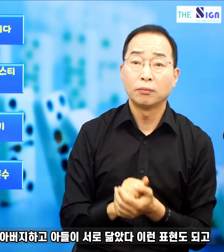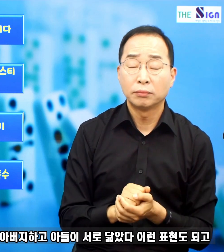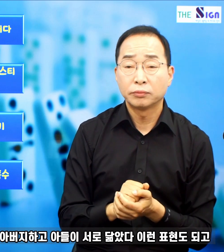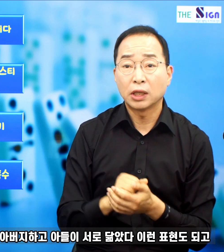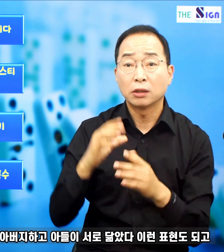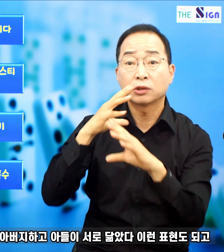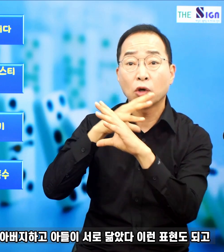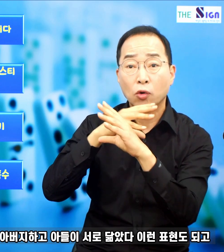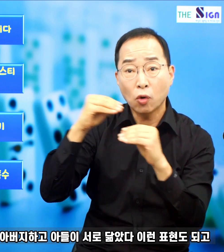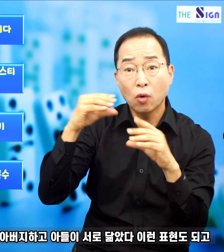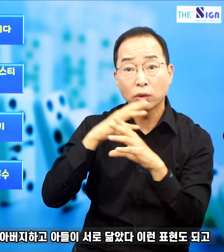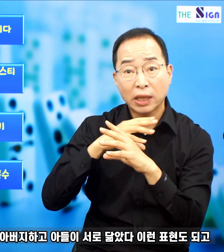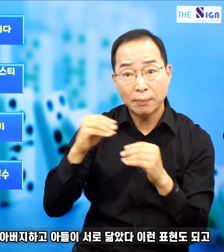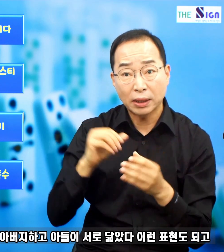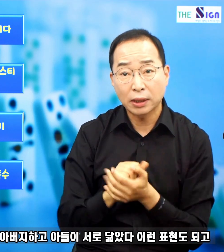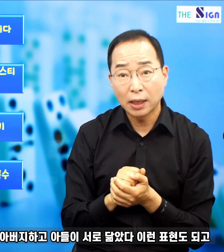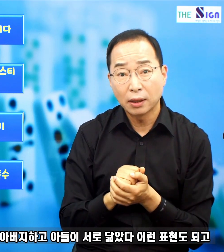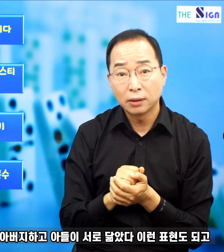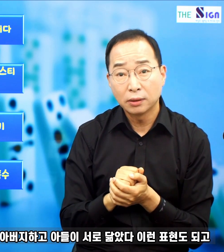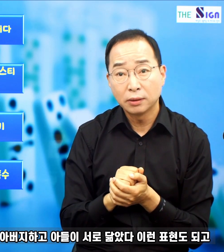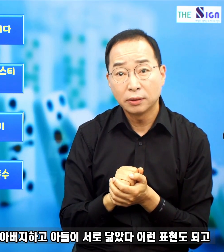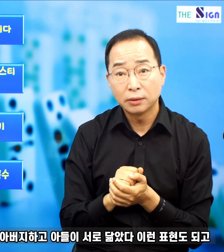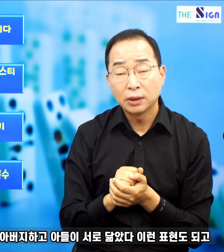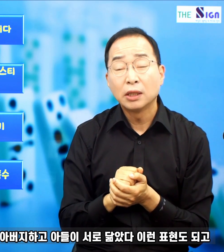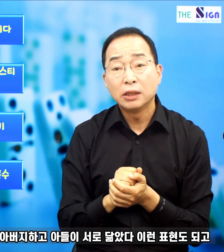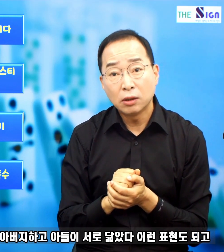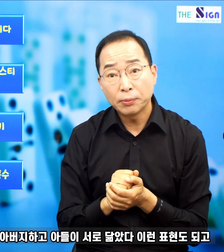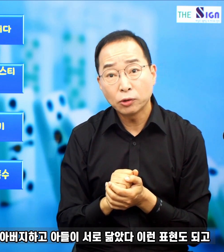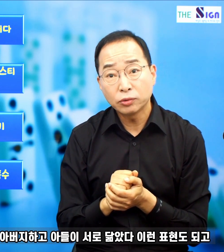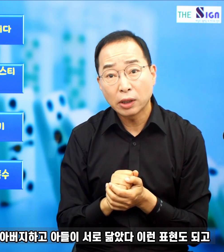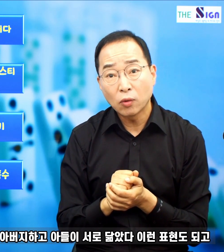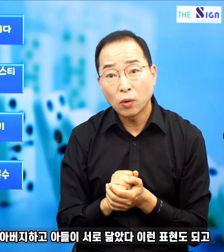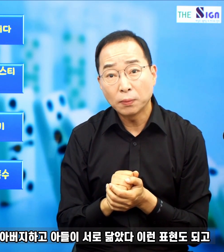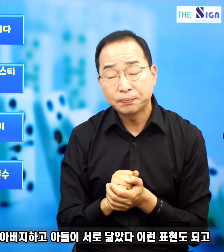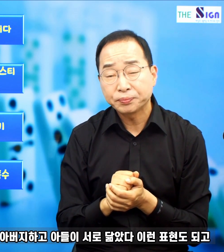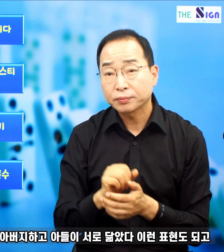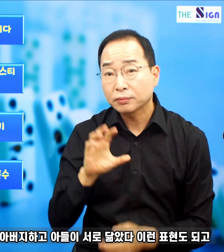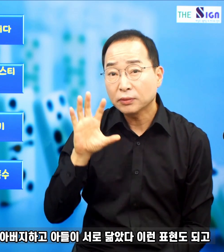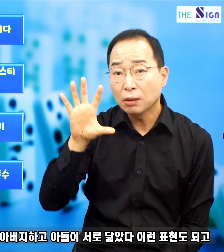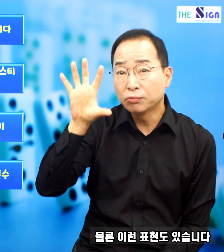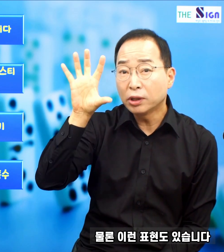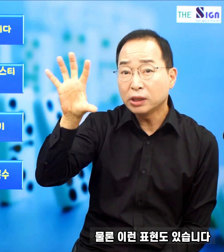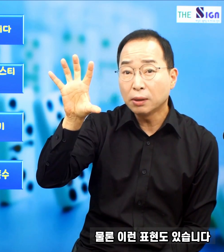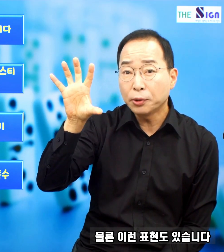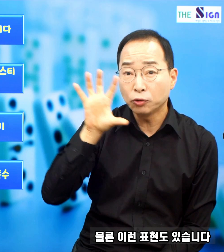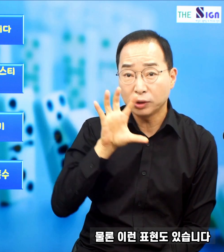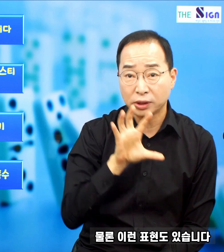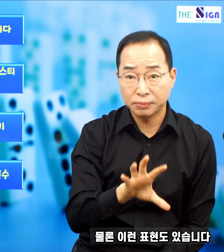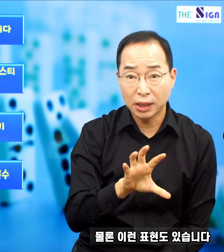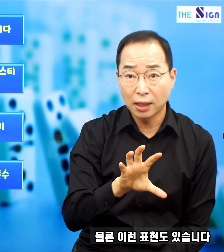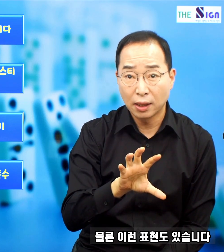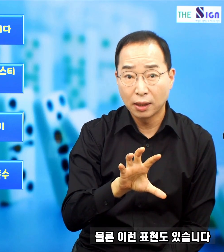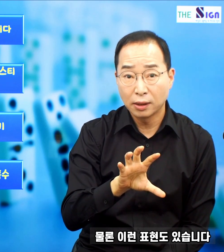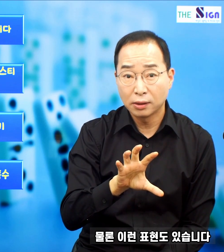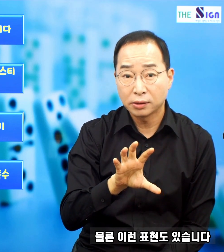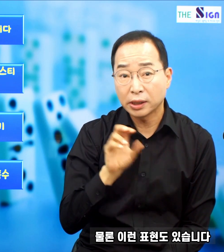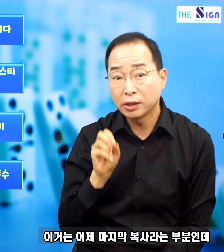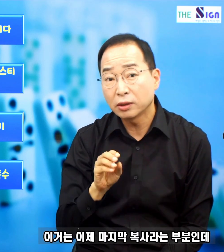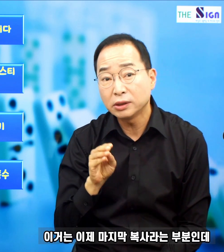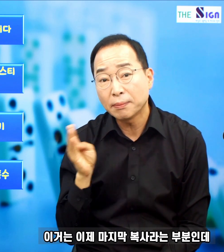자, 서로 닮았다 이런 표현도 되고 물론 이런 표현도 있습니다. 자, 이거는 이제 마지막에